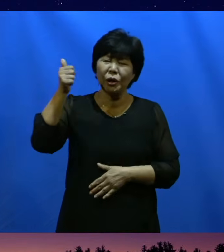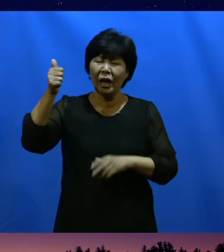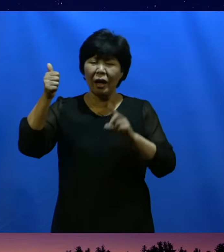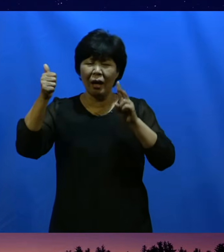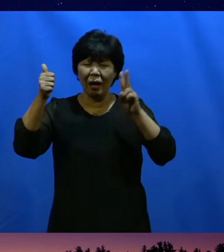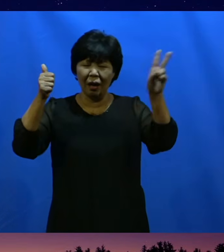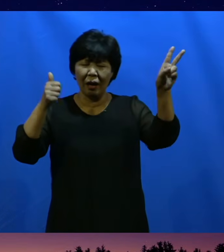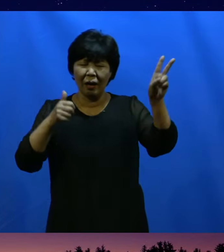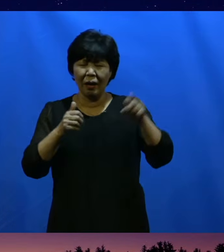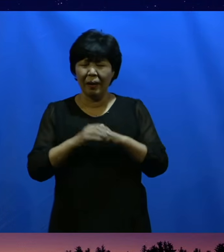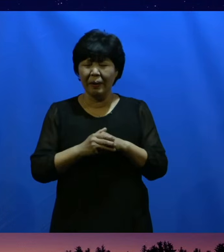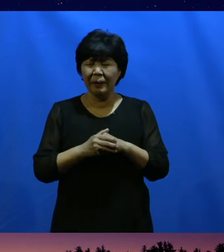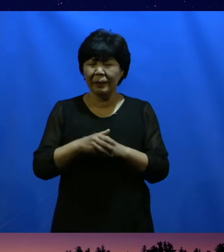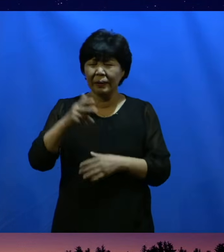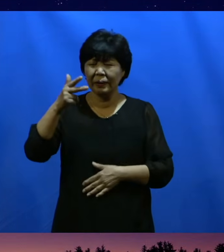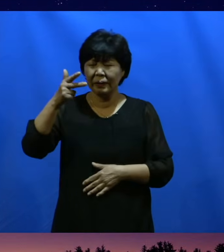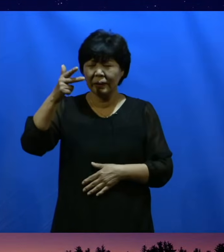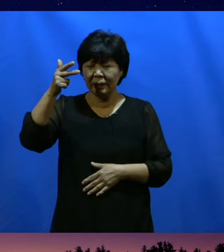주여